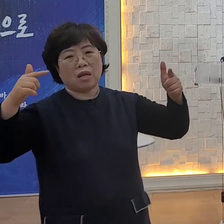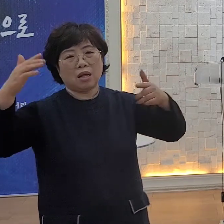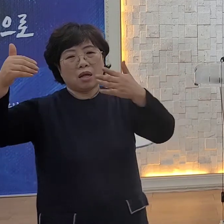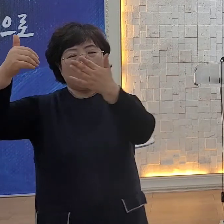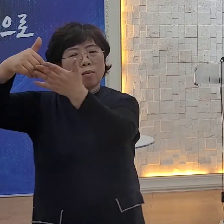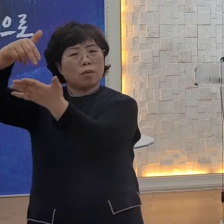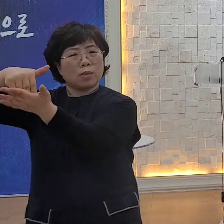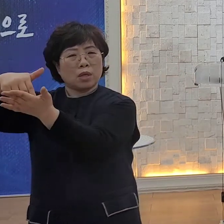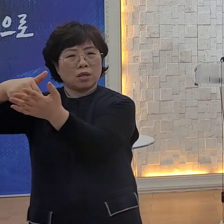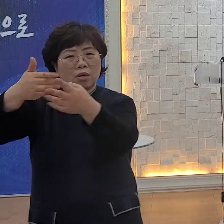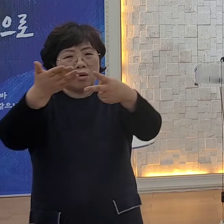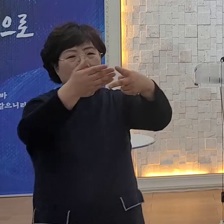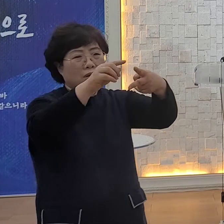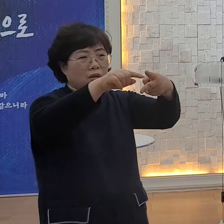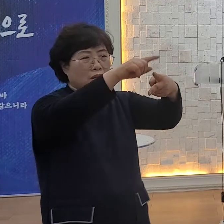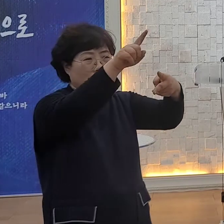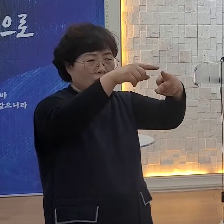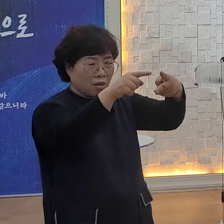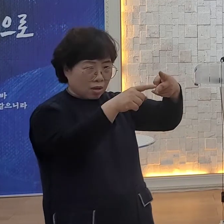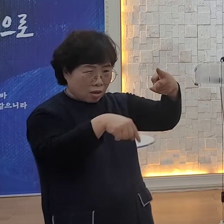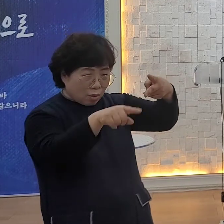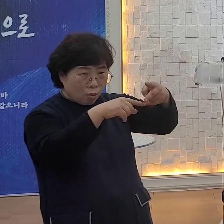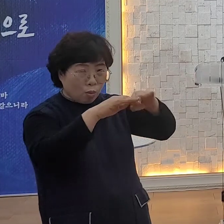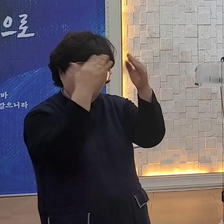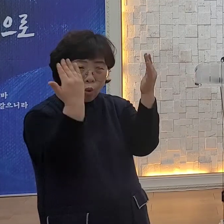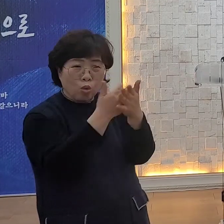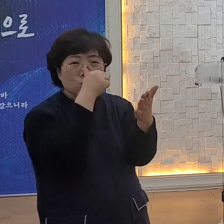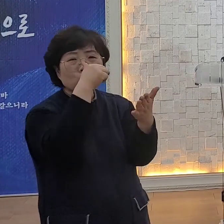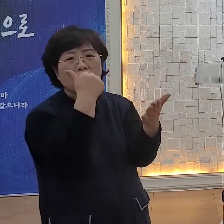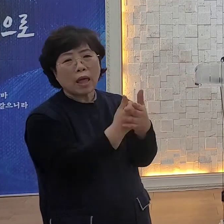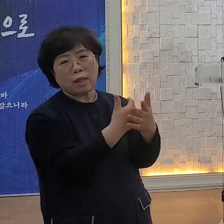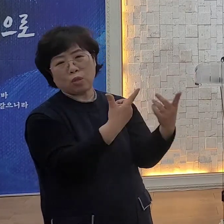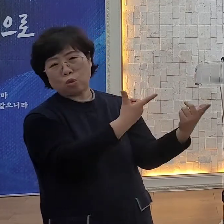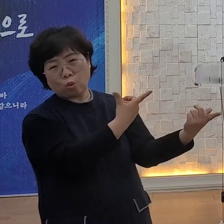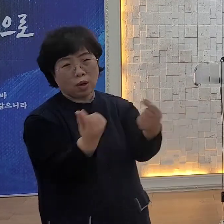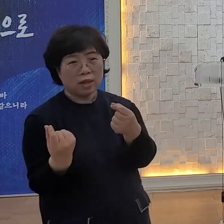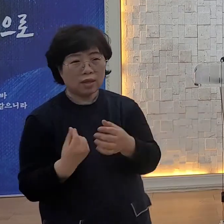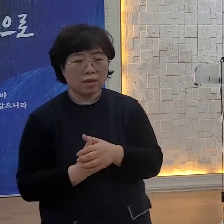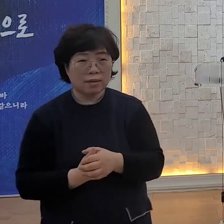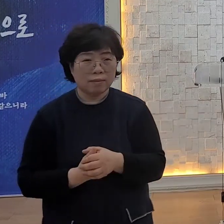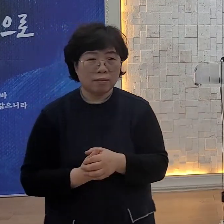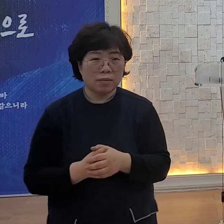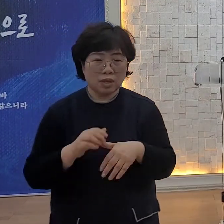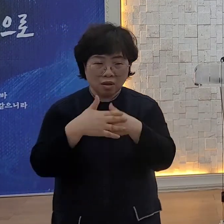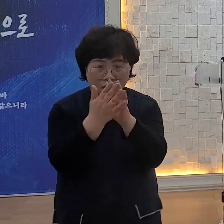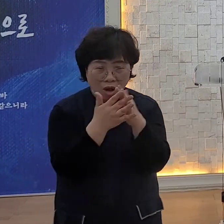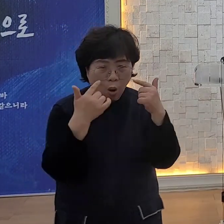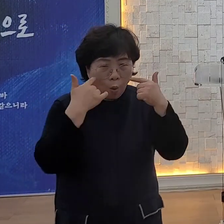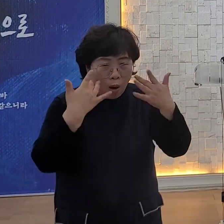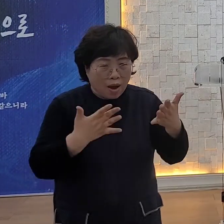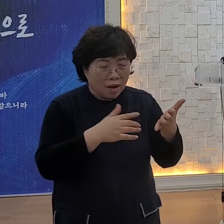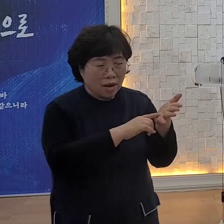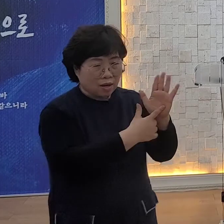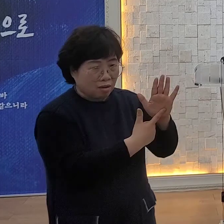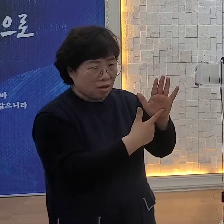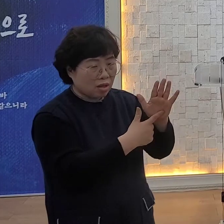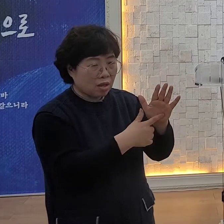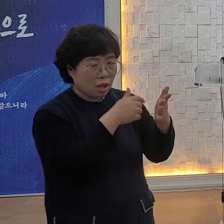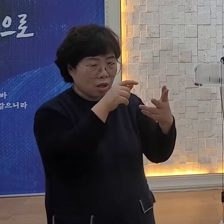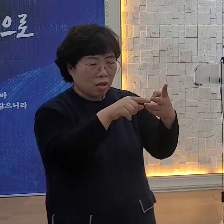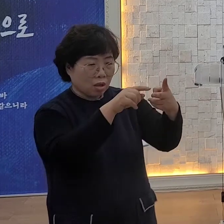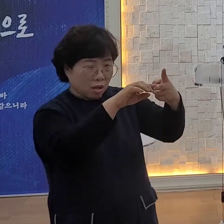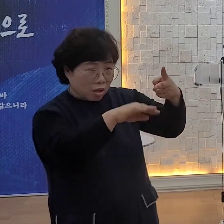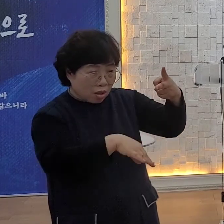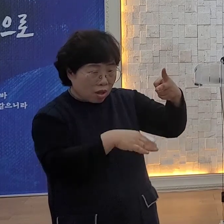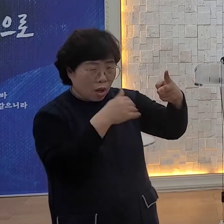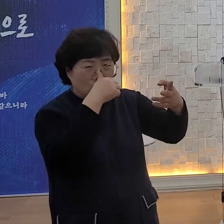우리를 속이는 이게 얼마나 큰 유혹인지 몰라요. 아닙니다. 성경은 분명하게 이런 것들이 죄라고 말합니다.